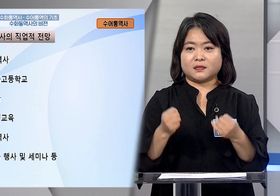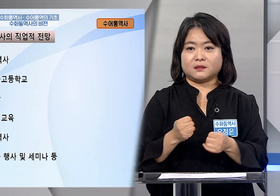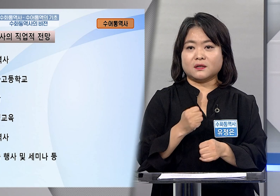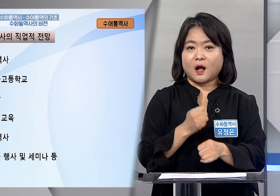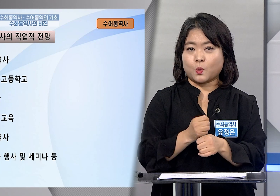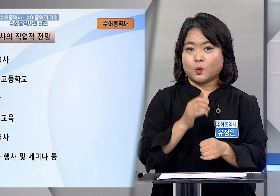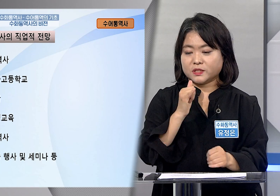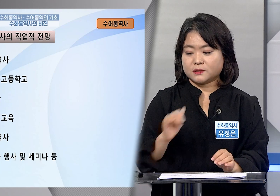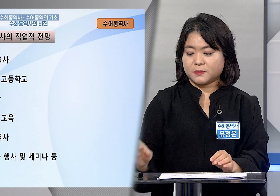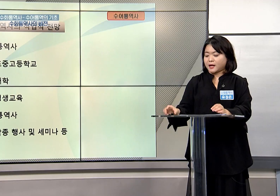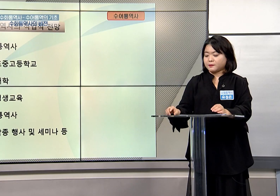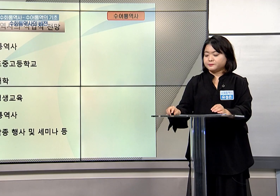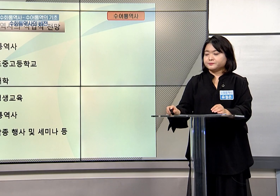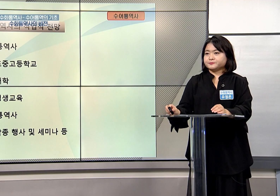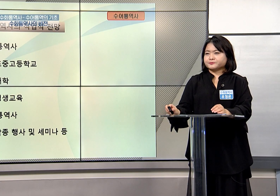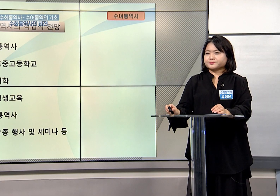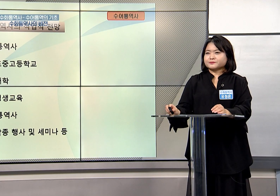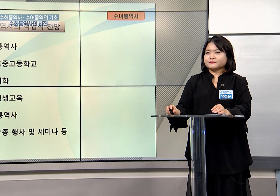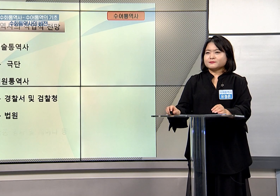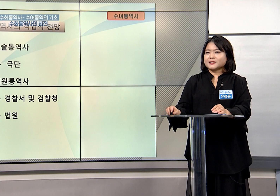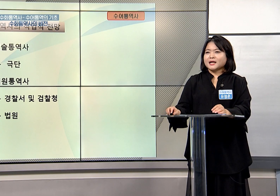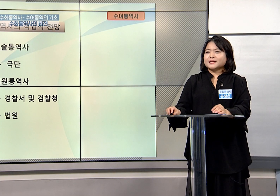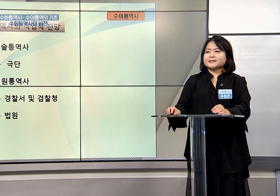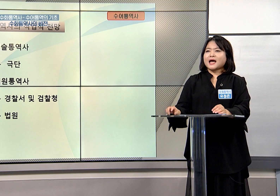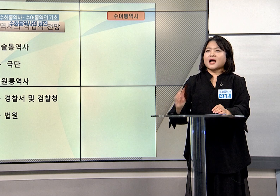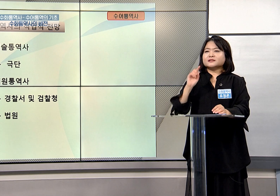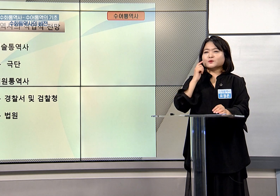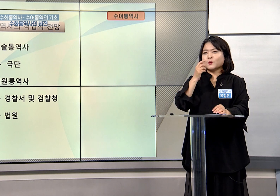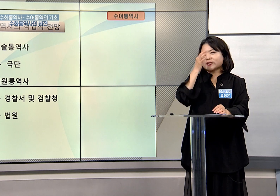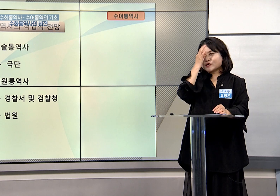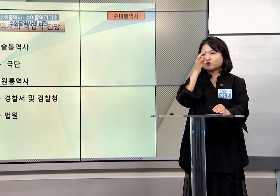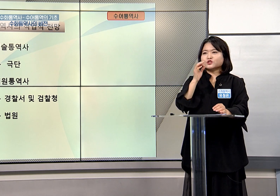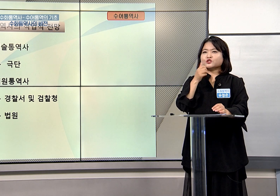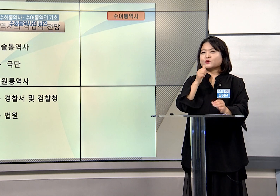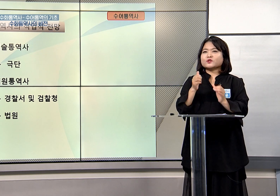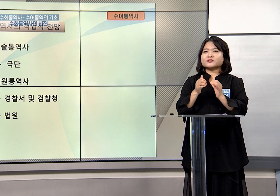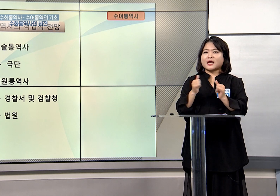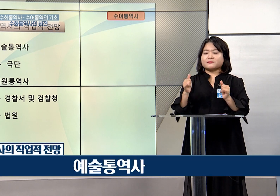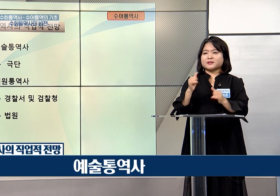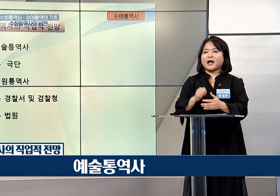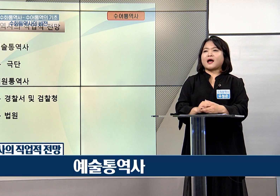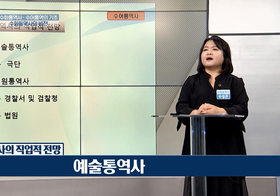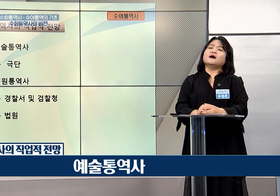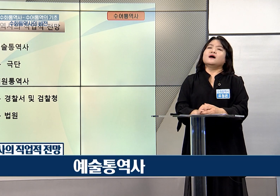많이들 하고 있습니다. 자, 그리고 예술 통역사입니다.